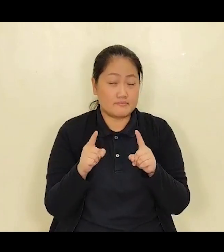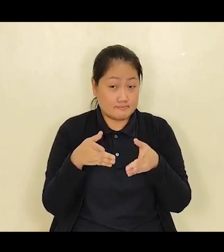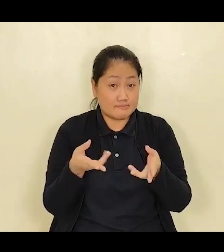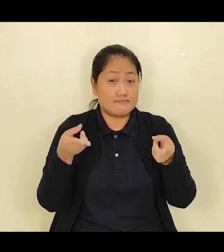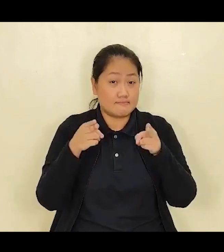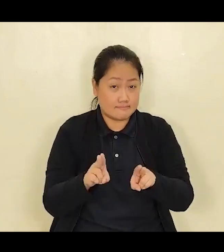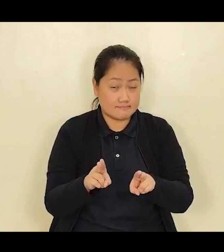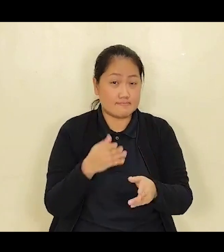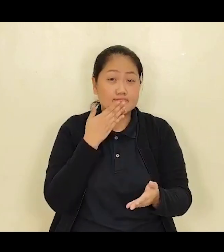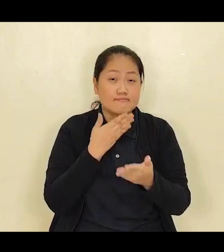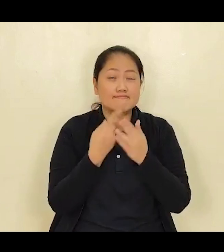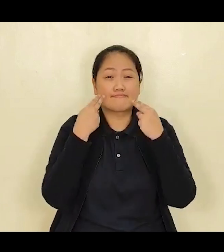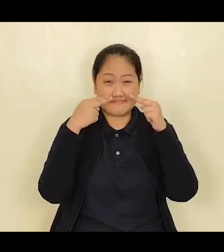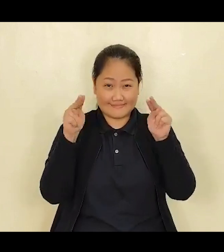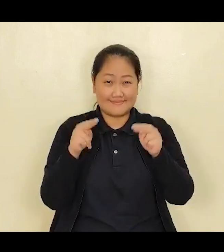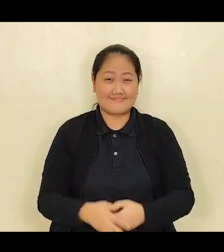ngayon.